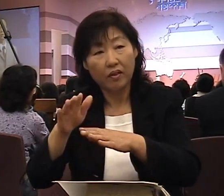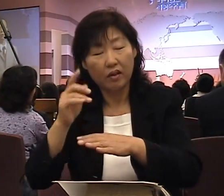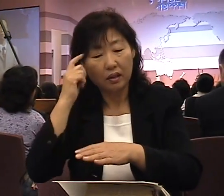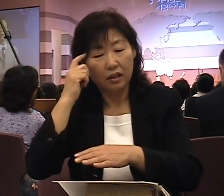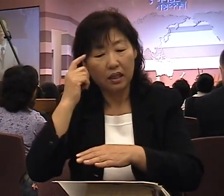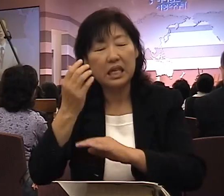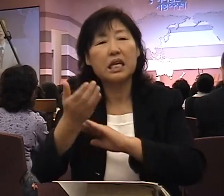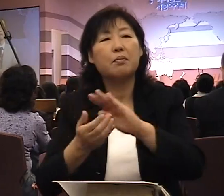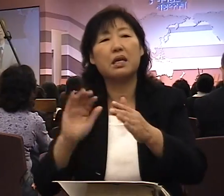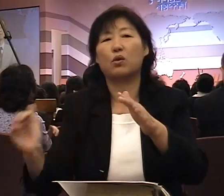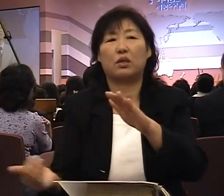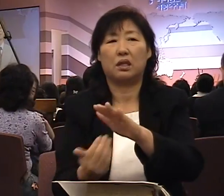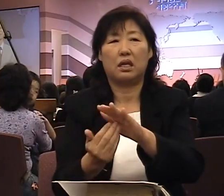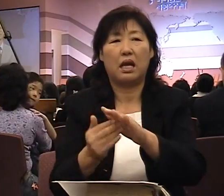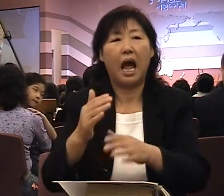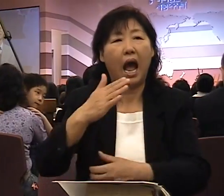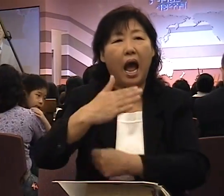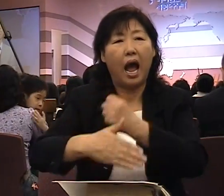하나님의 섭리 가운데